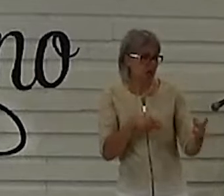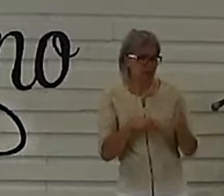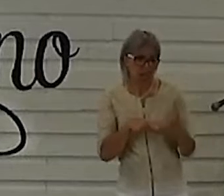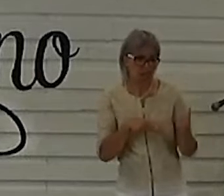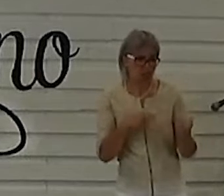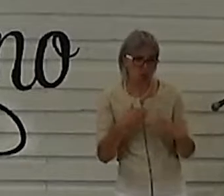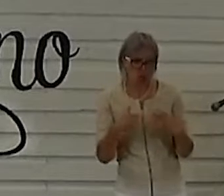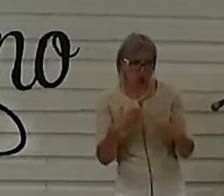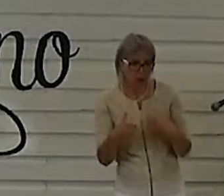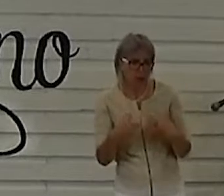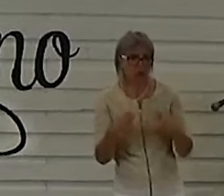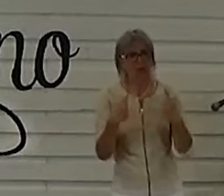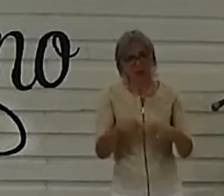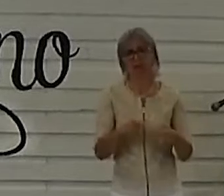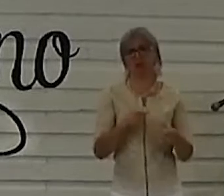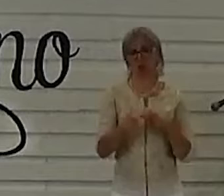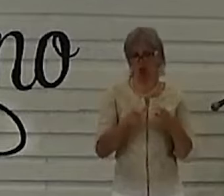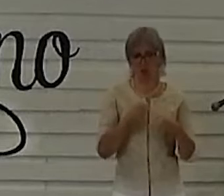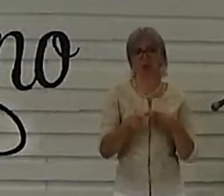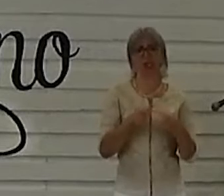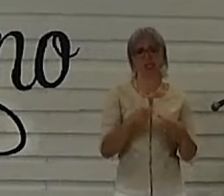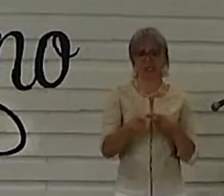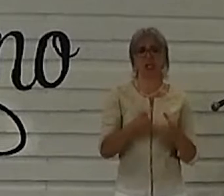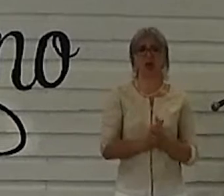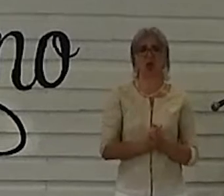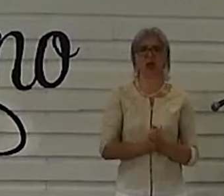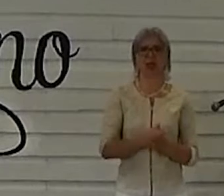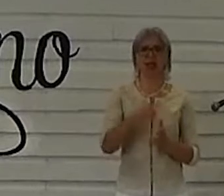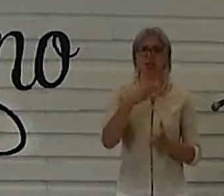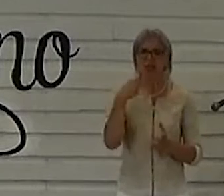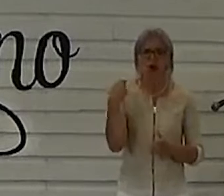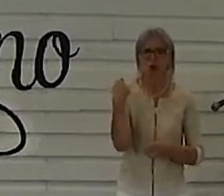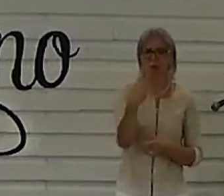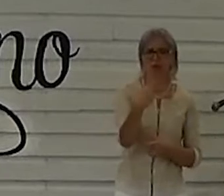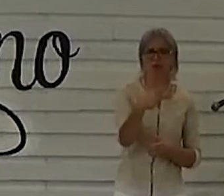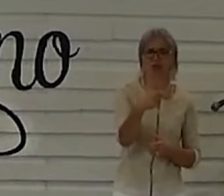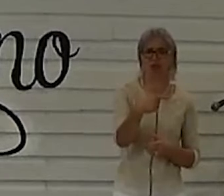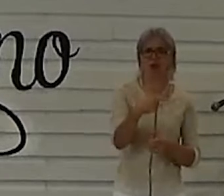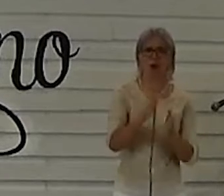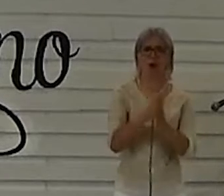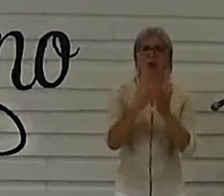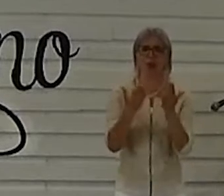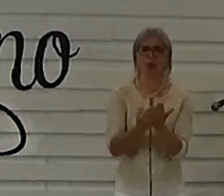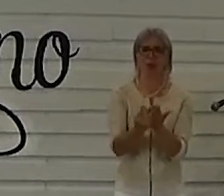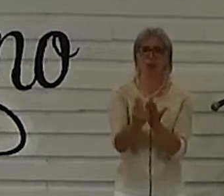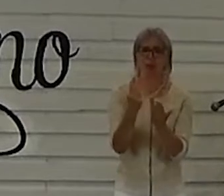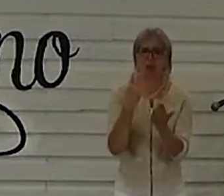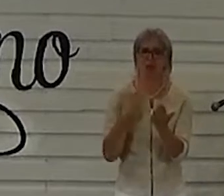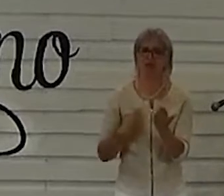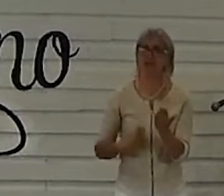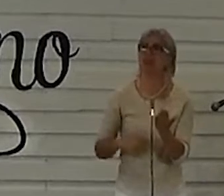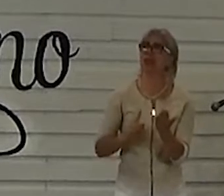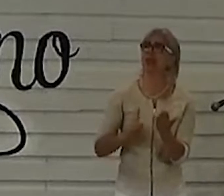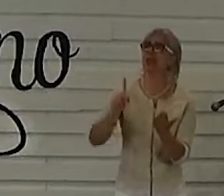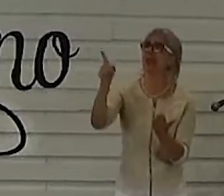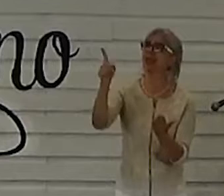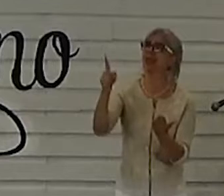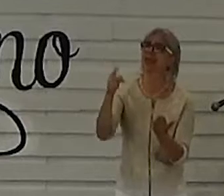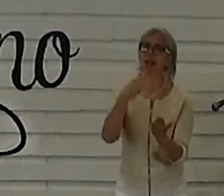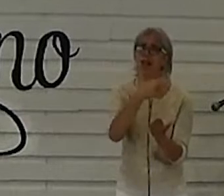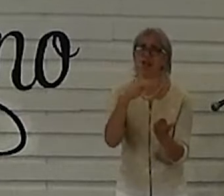non è collaborazione questo? E il suo nome è scritto nel libro della vita. E quel giorno il Signore